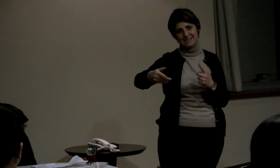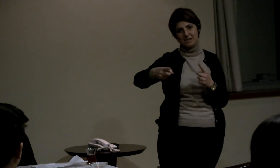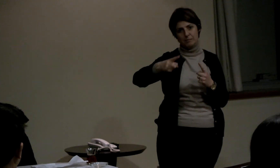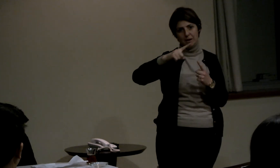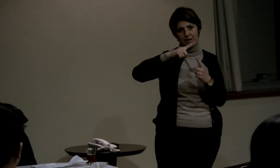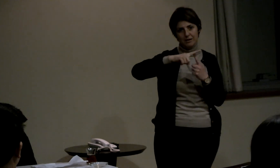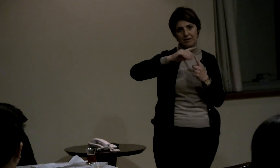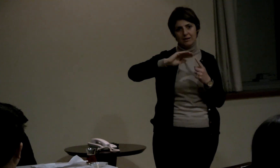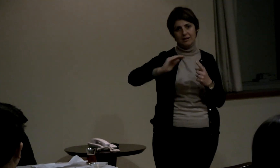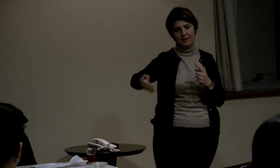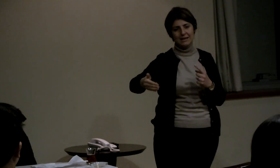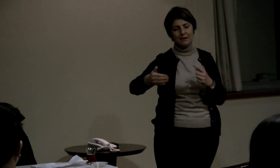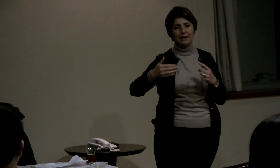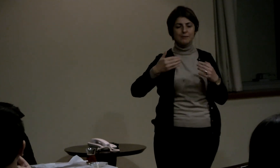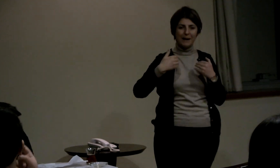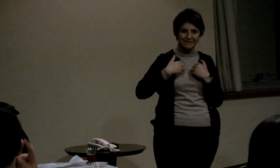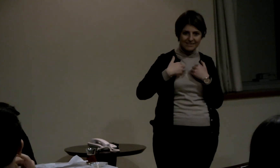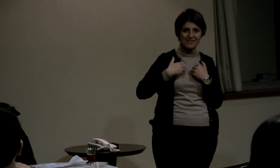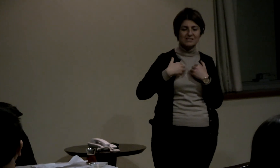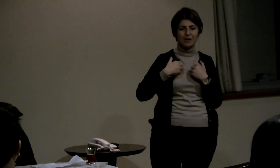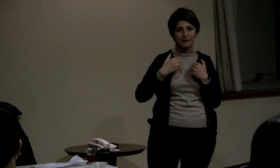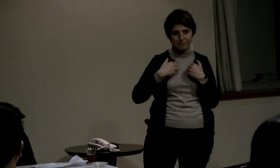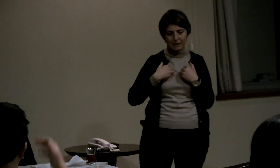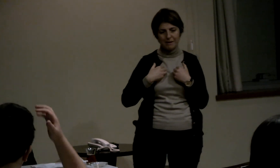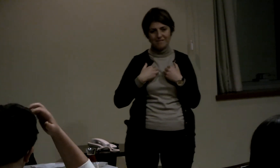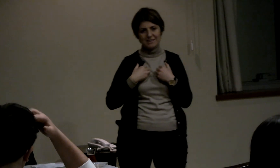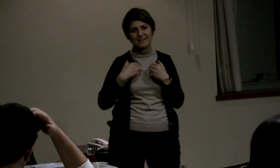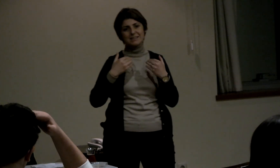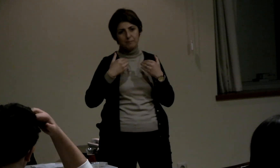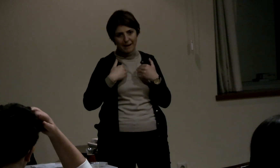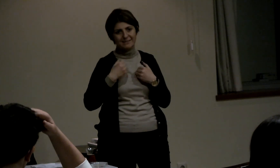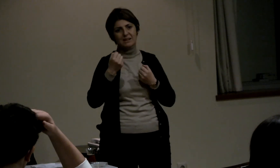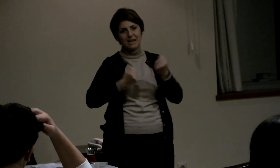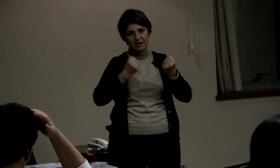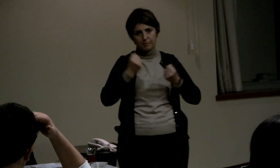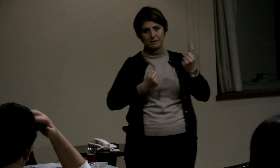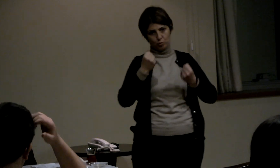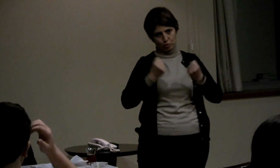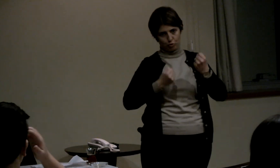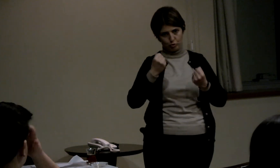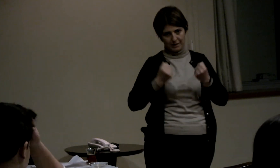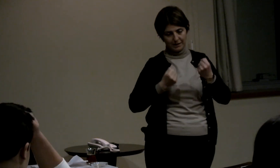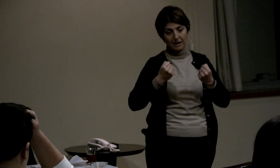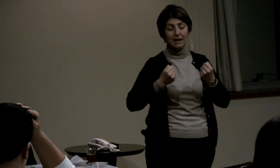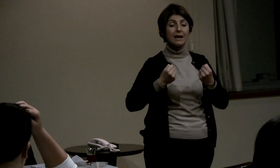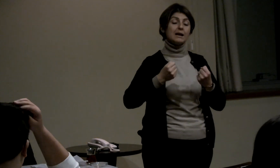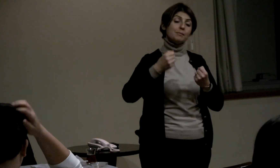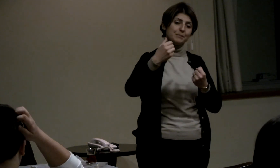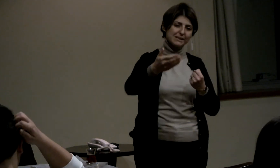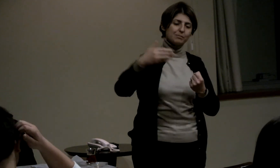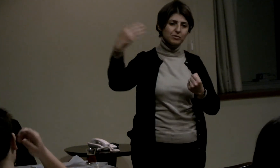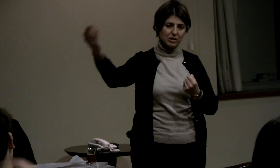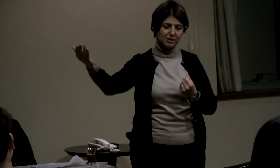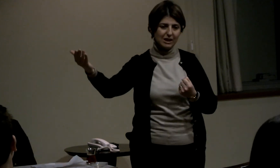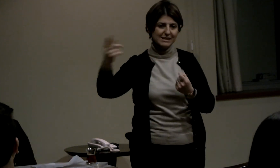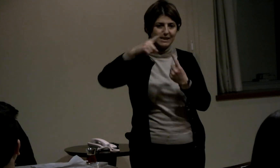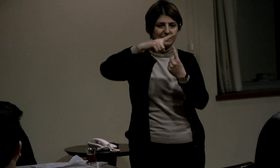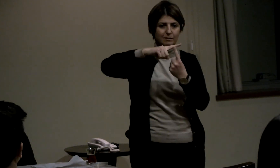ama. Hani bende taksi var, benim arabam var derken bende hani araba diyoruz o zaman. Bizim kastettiğimiz